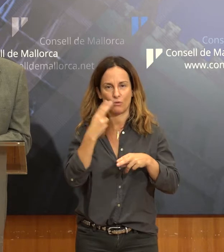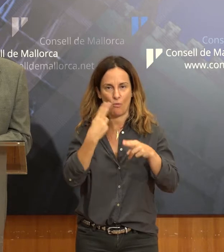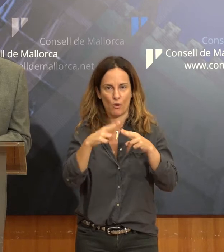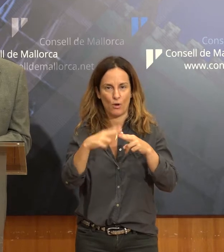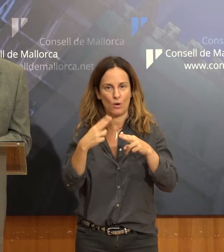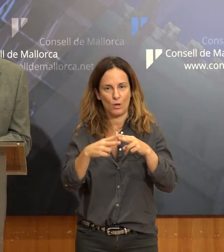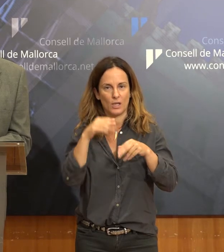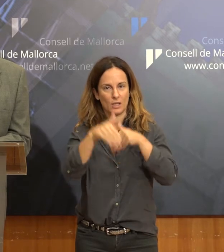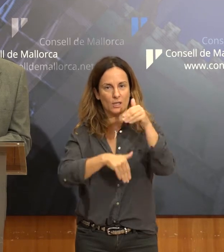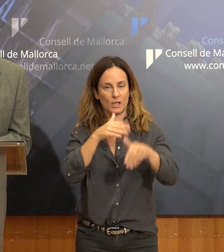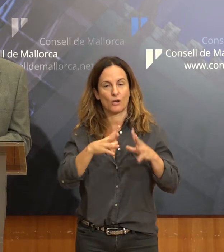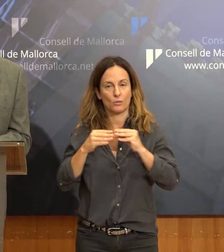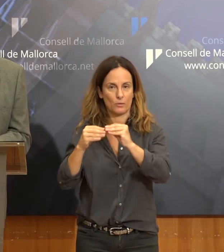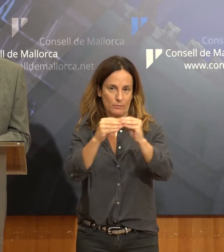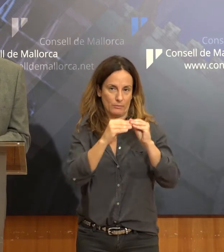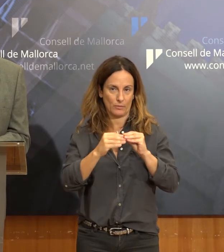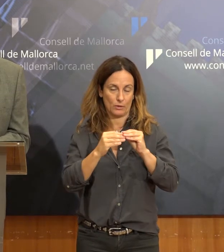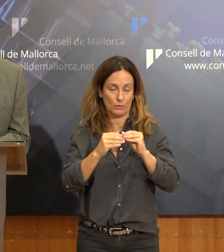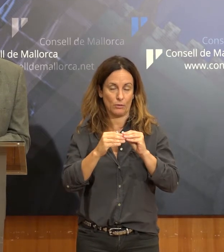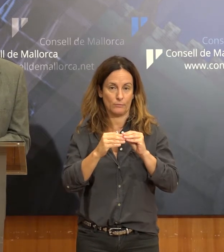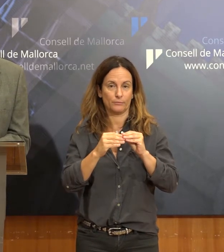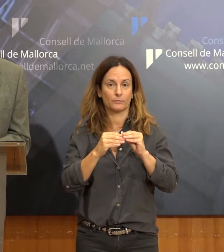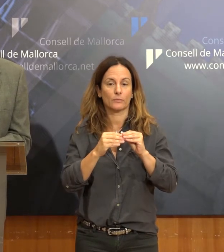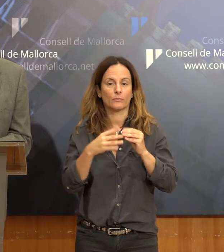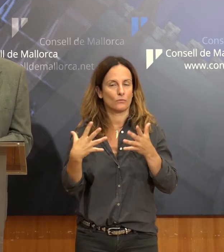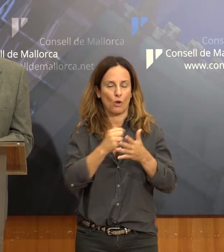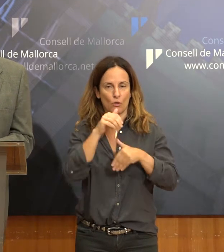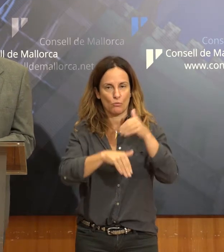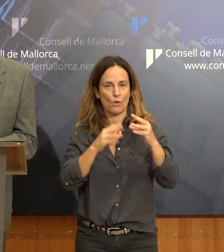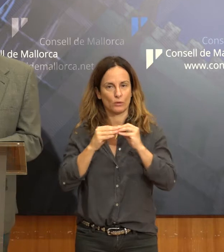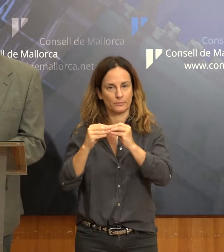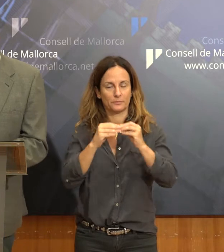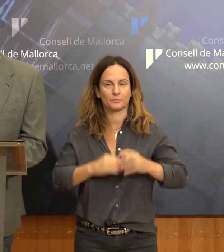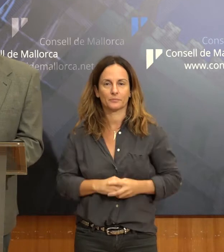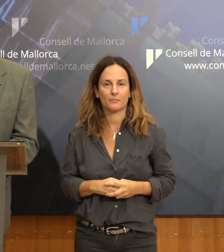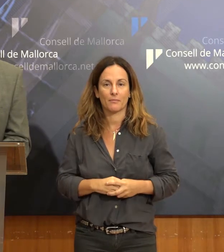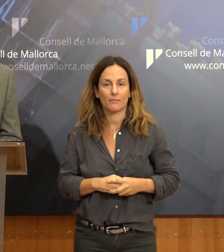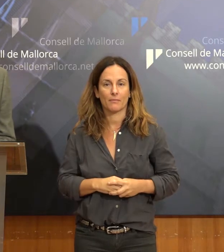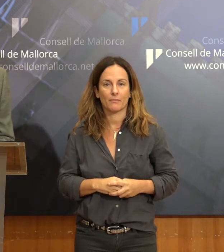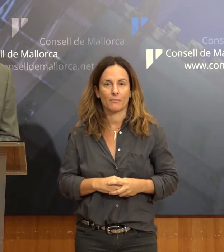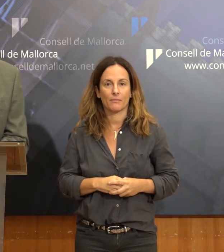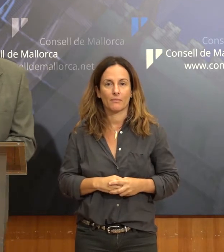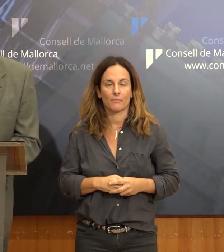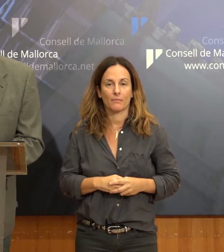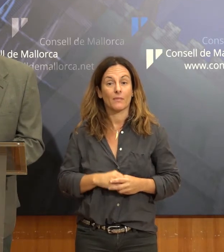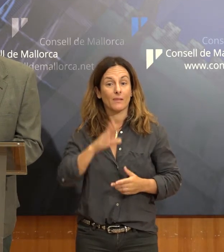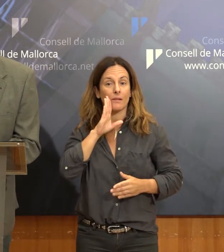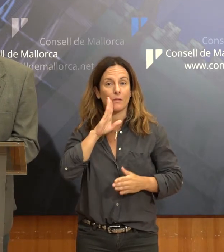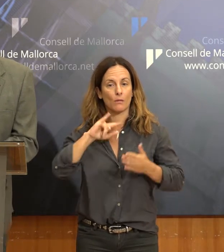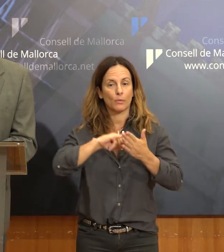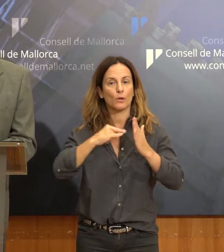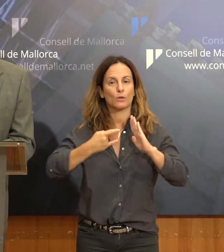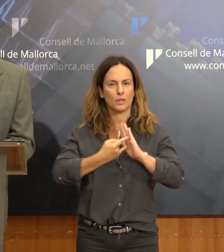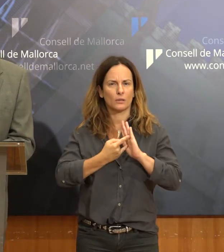casa o en representació en aquesta casa, dit per unanimitat. Es tracta d'un projecte que considerem que